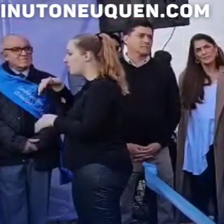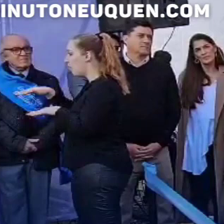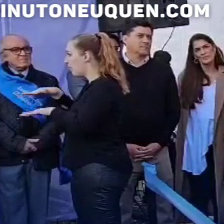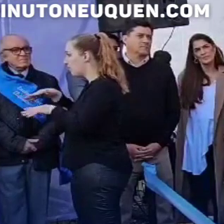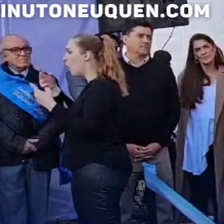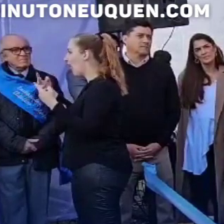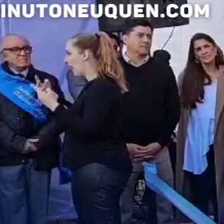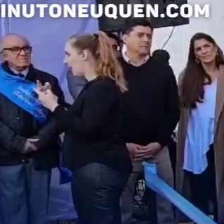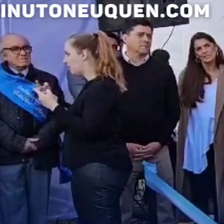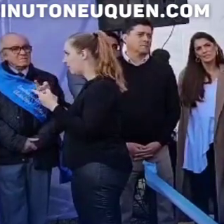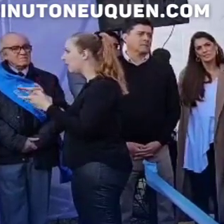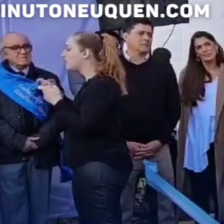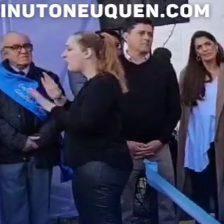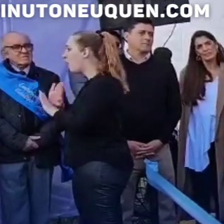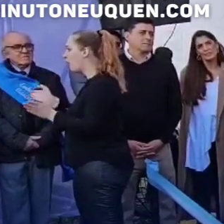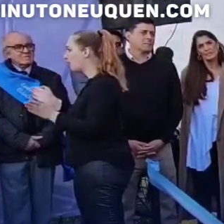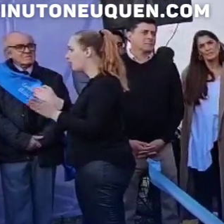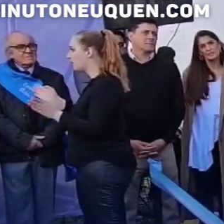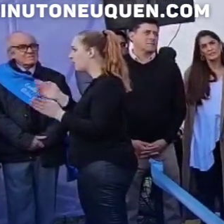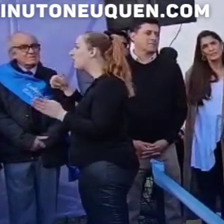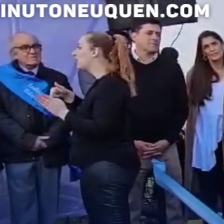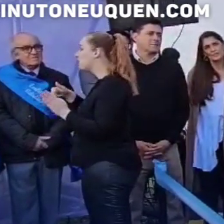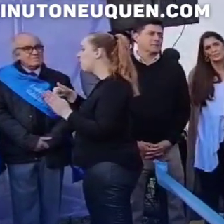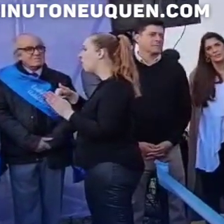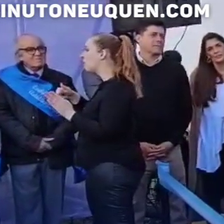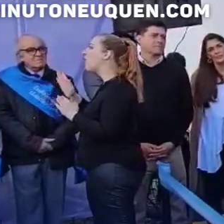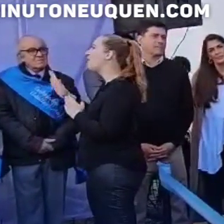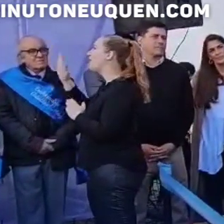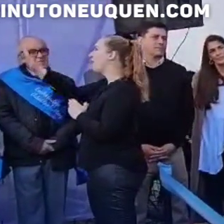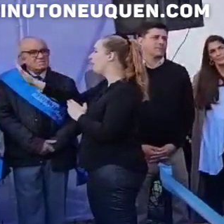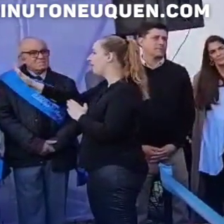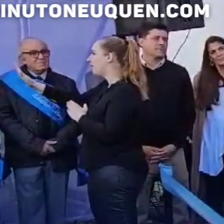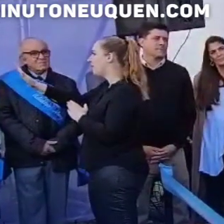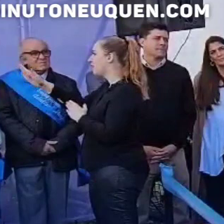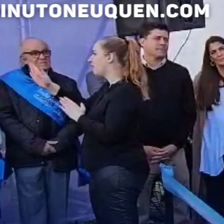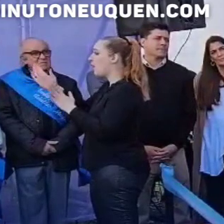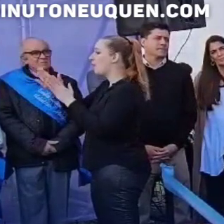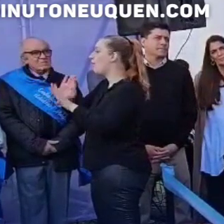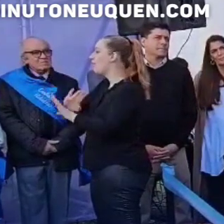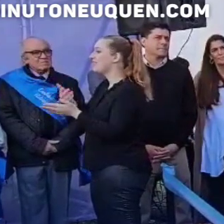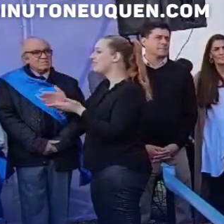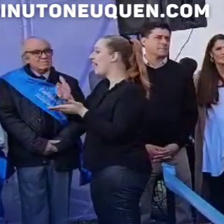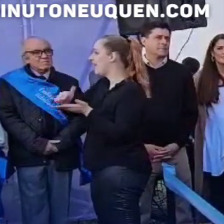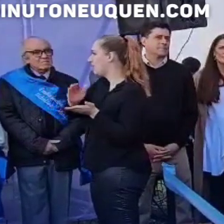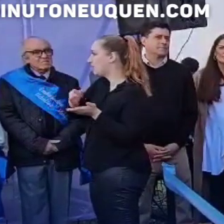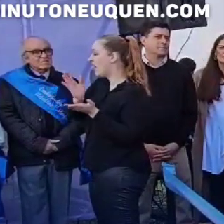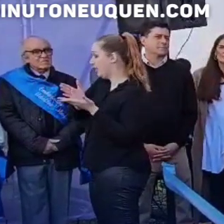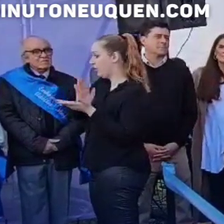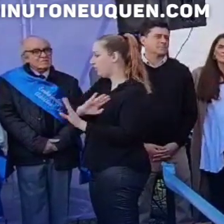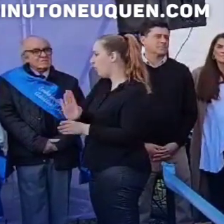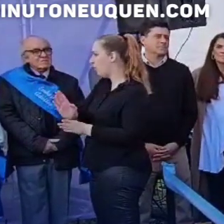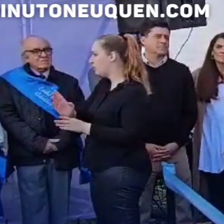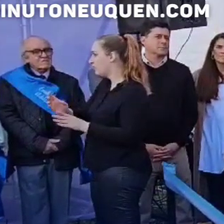momento. Y que no se construye por venir futuros ni derribando derechos,